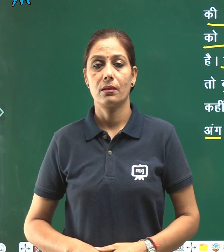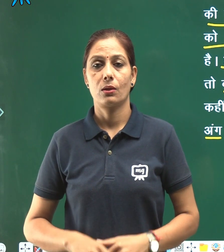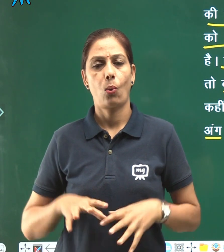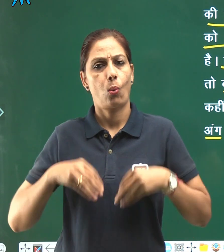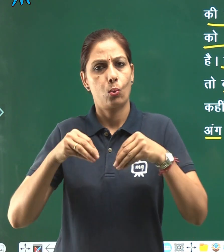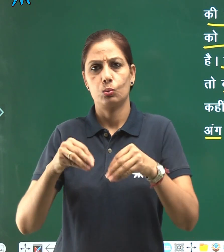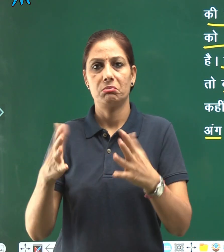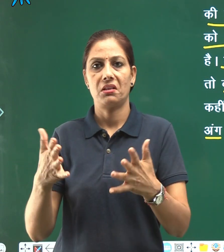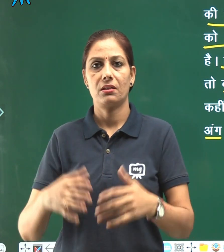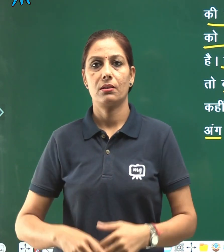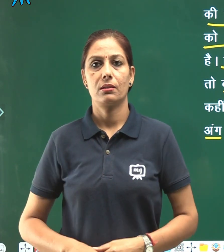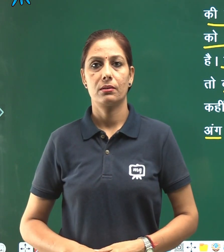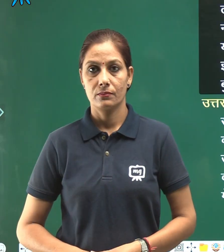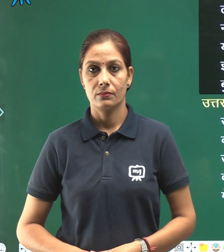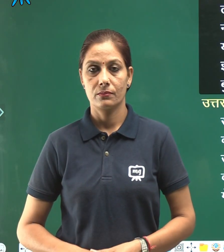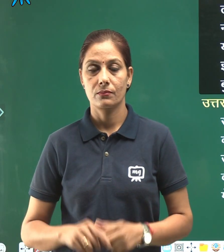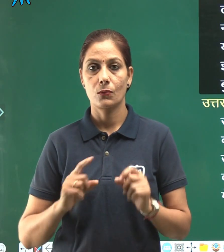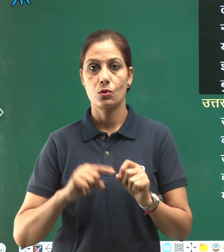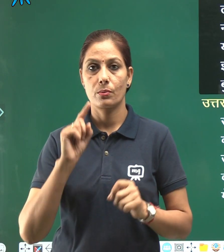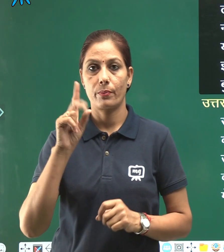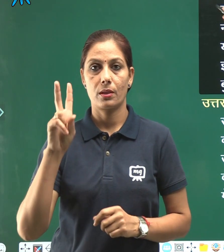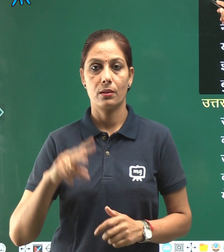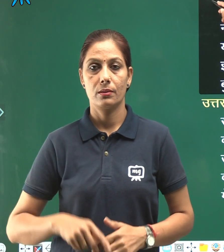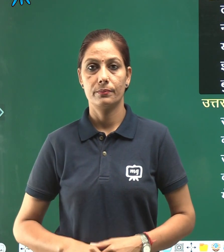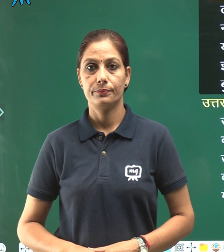त्याग नहीं करते। प्रश्न 12,